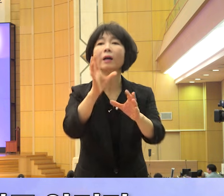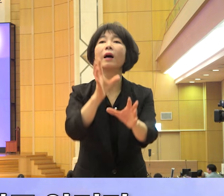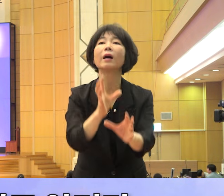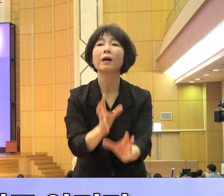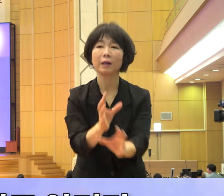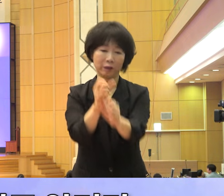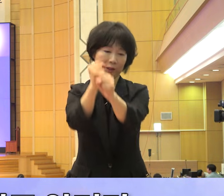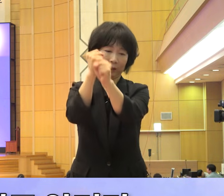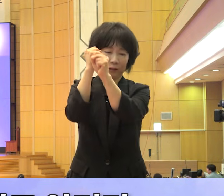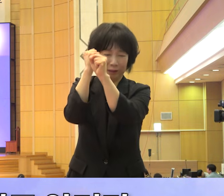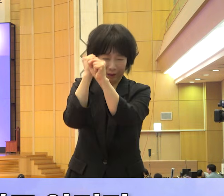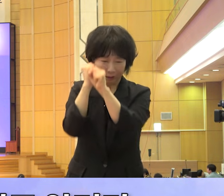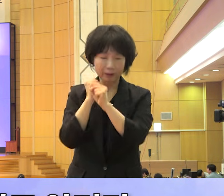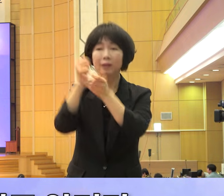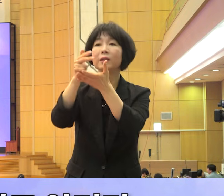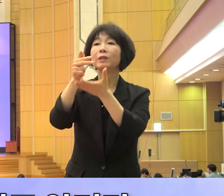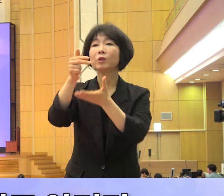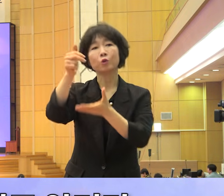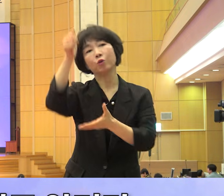십자가